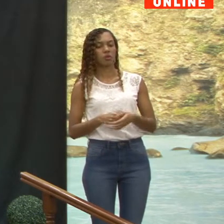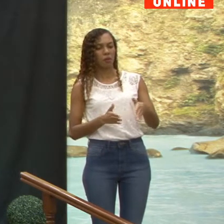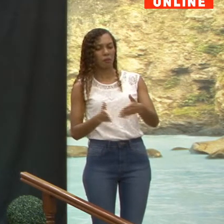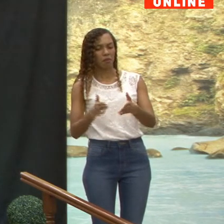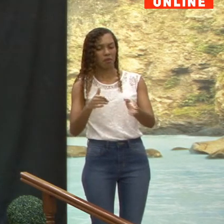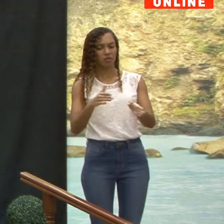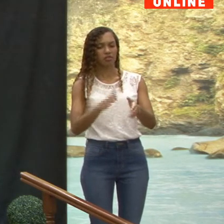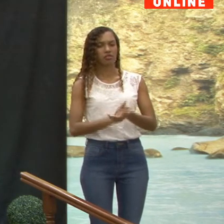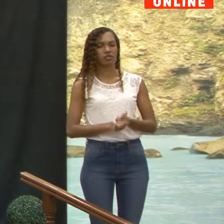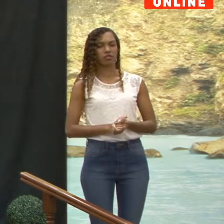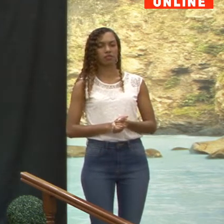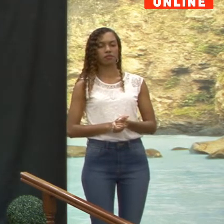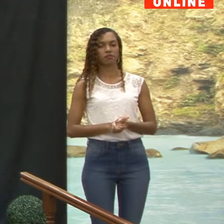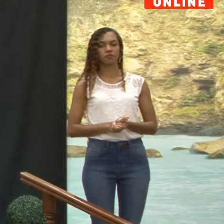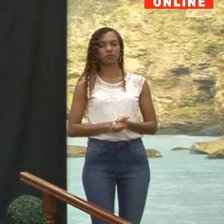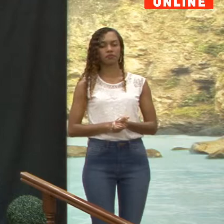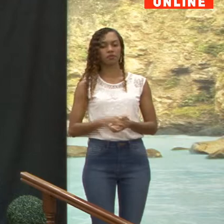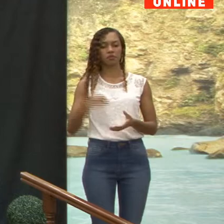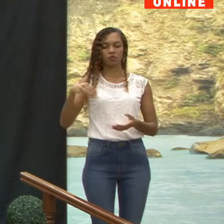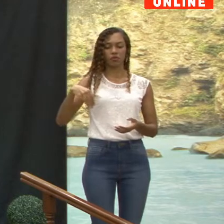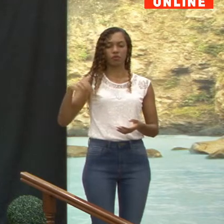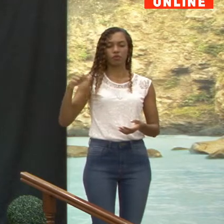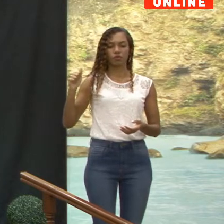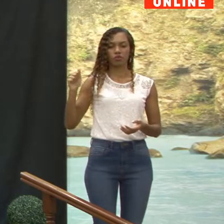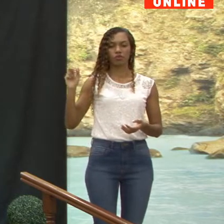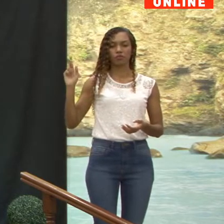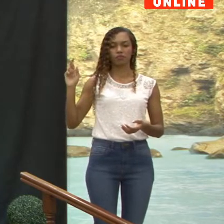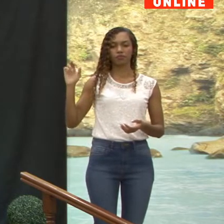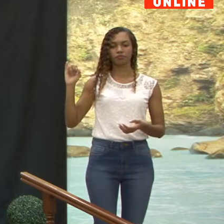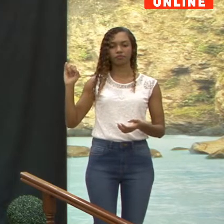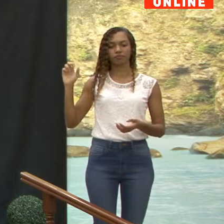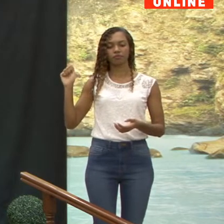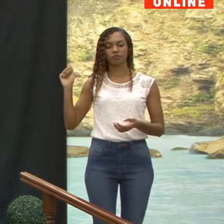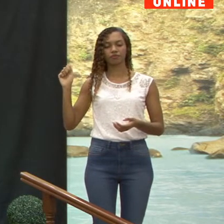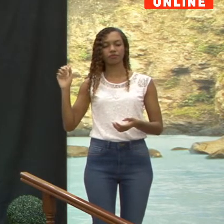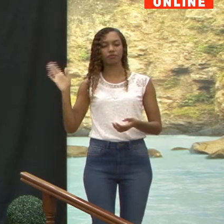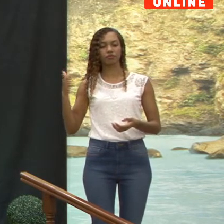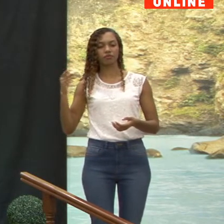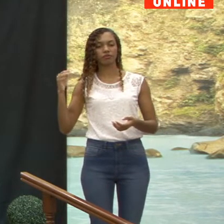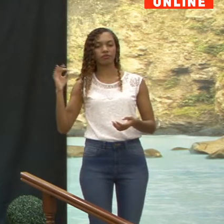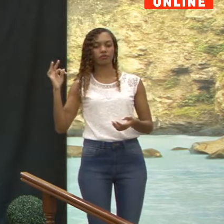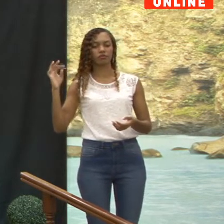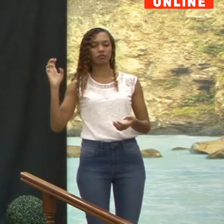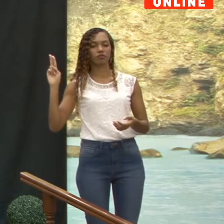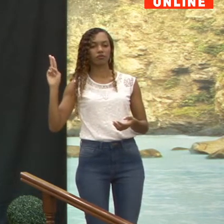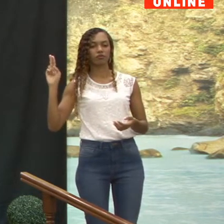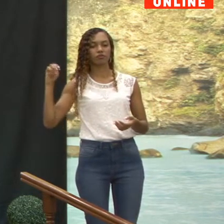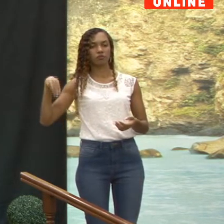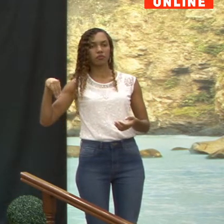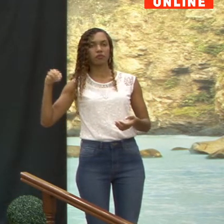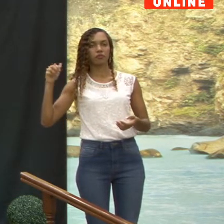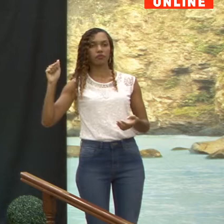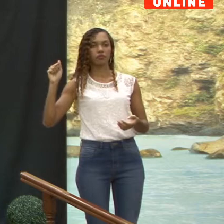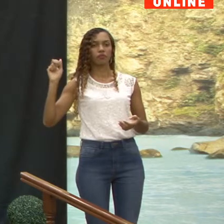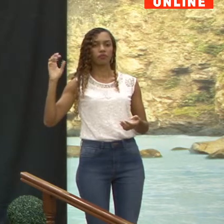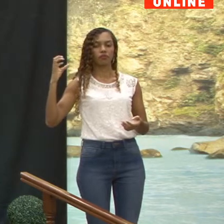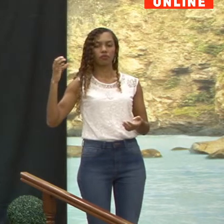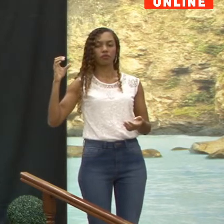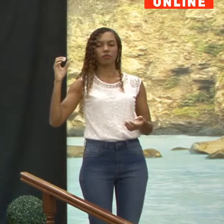primeira estação, fica perto da nossa casa, e eu vou ficar olhando para aquela árvore que está de frente à nossa